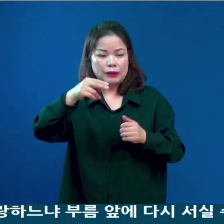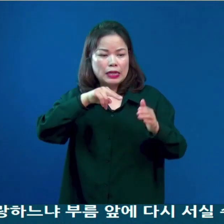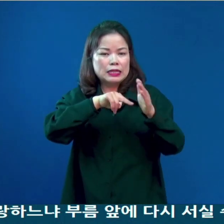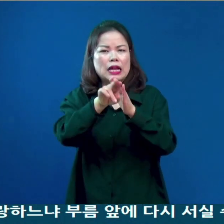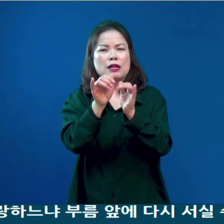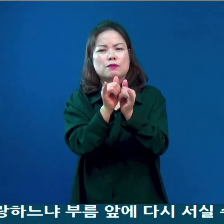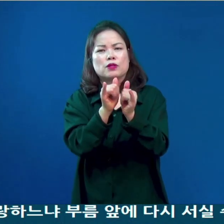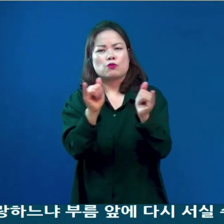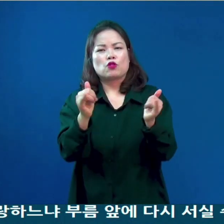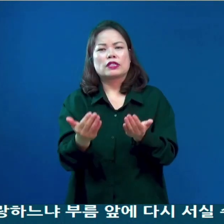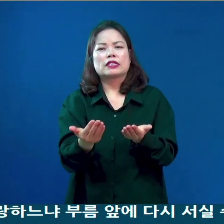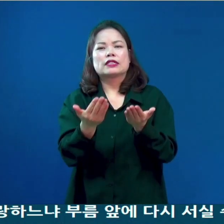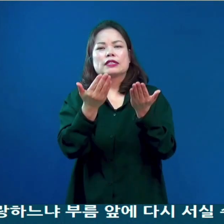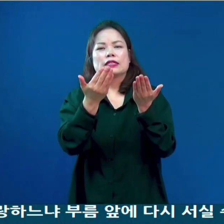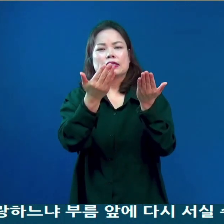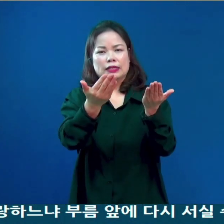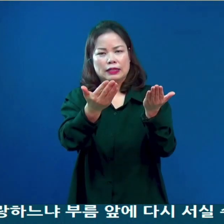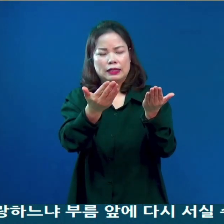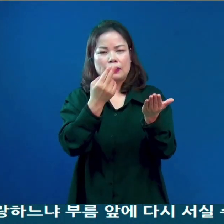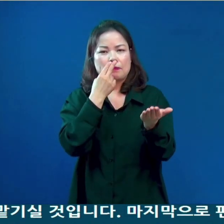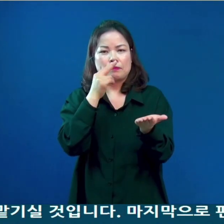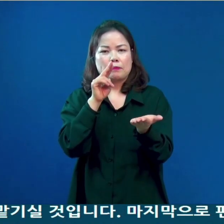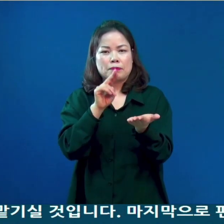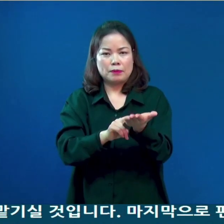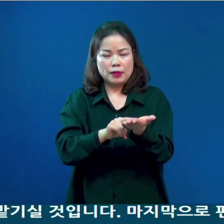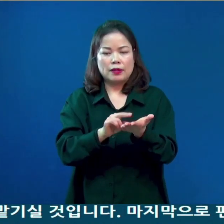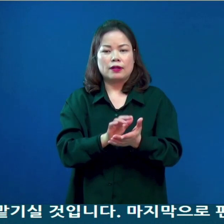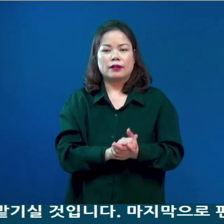탈북민들에게 드리는 편지입니다.